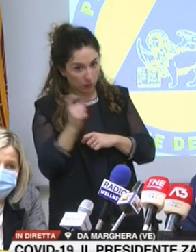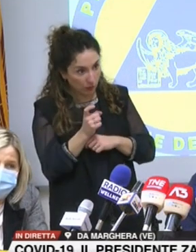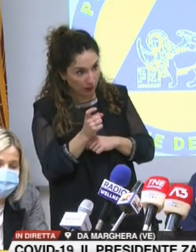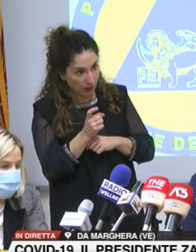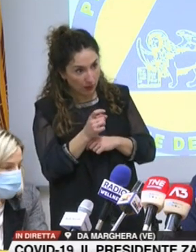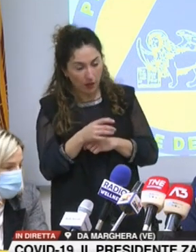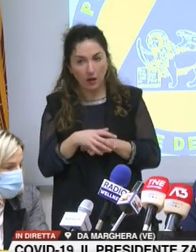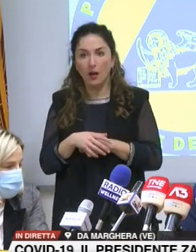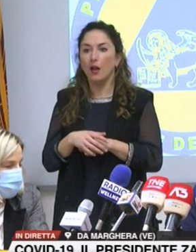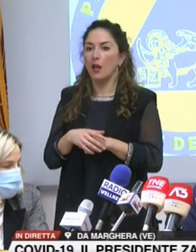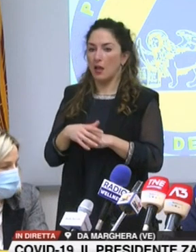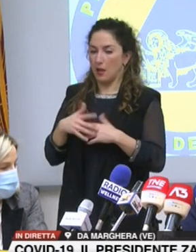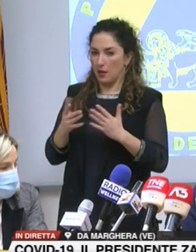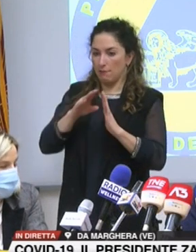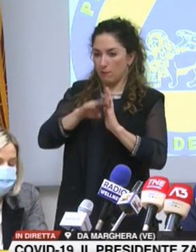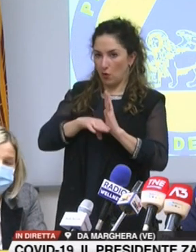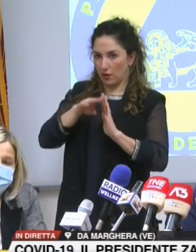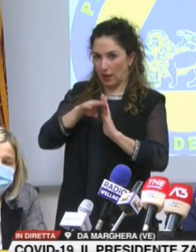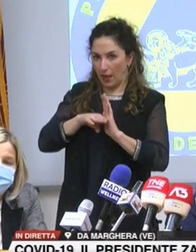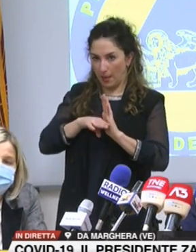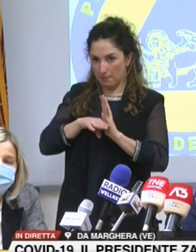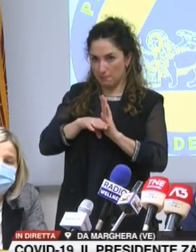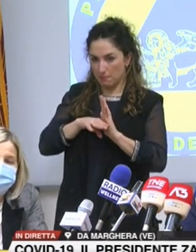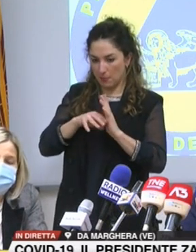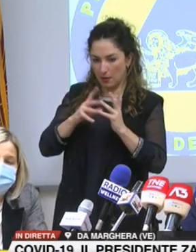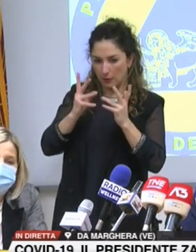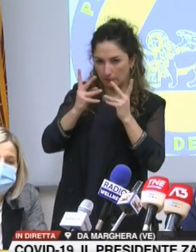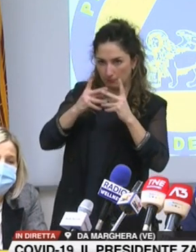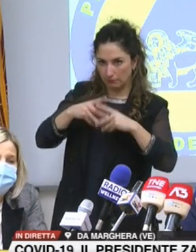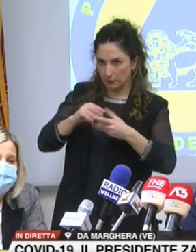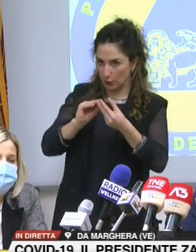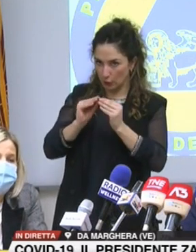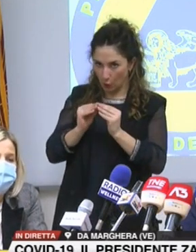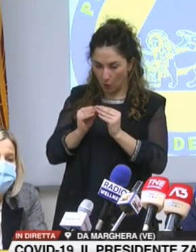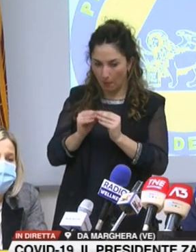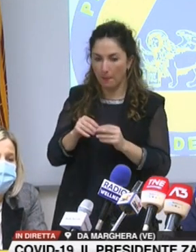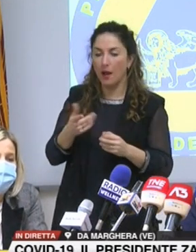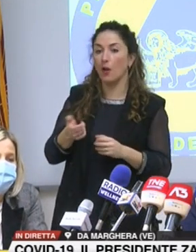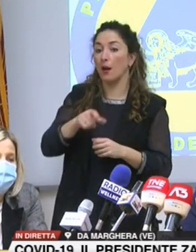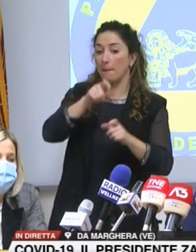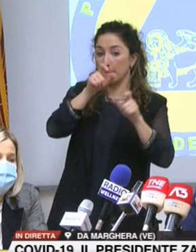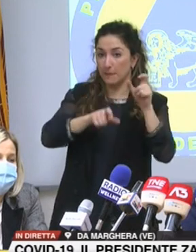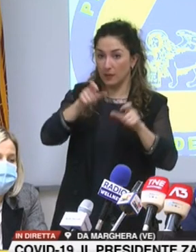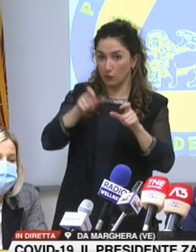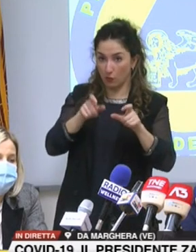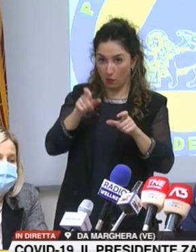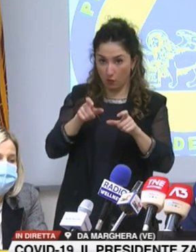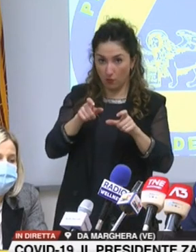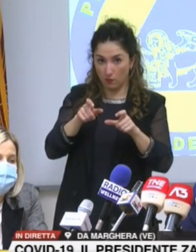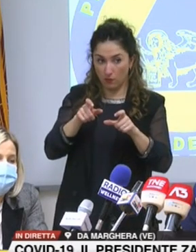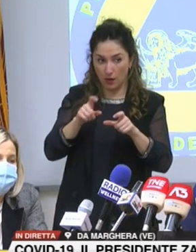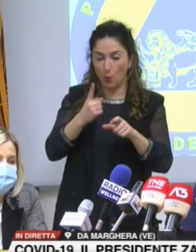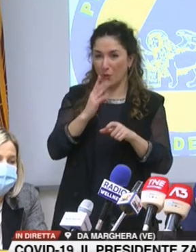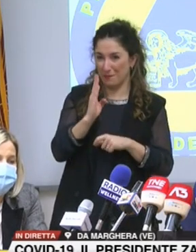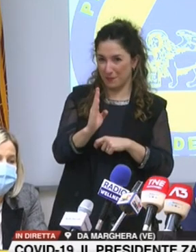Ma allora sì, la programmazione viene fatta in modo da, allora a parte che i soggetti che partecipano, che sono coinvolti nella fase